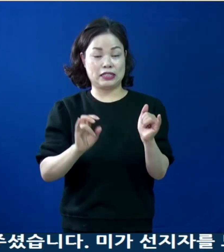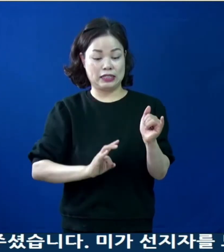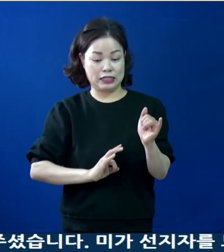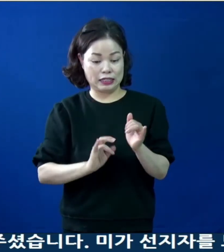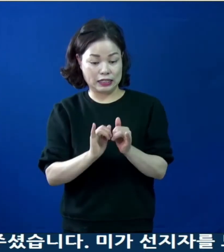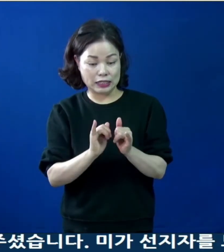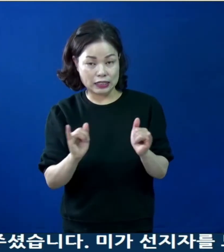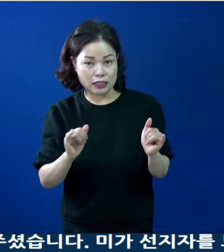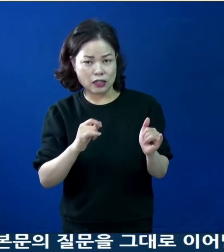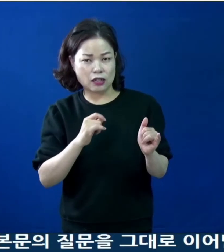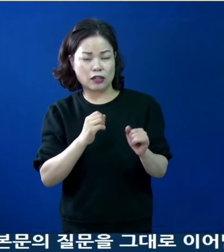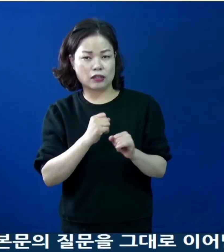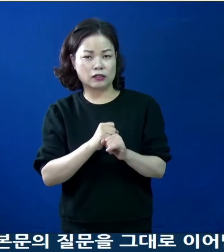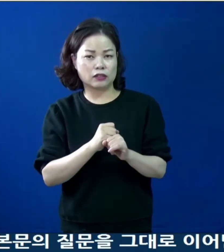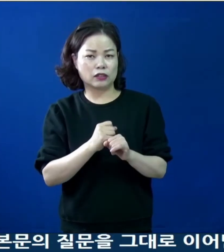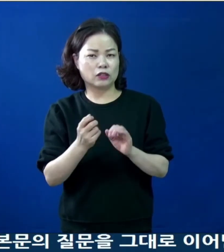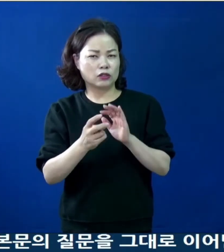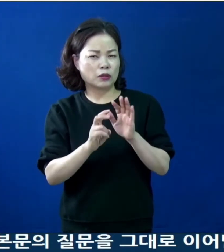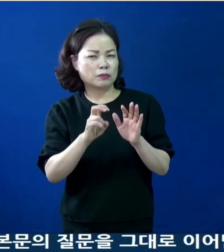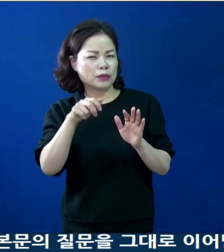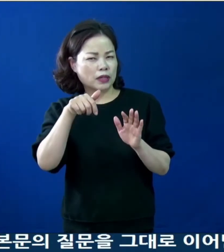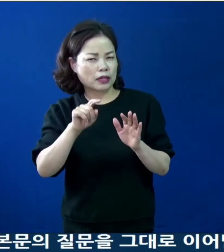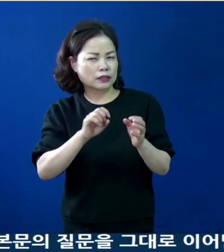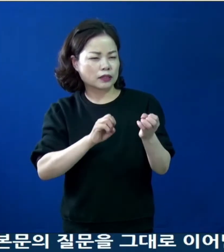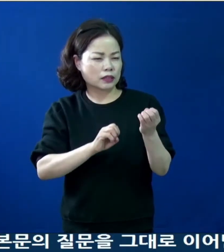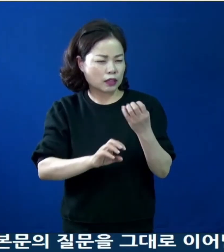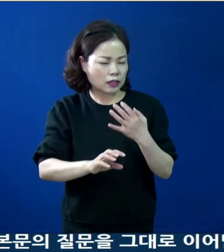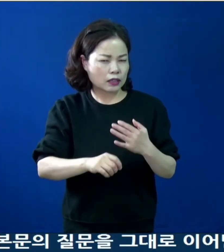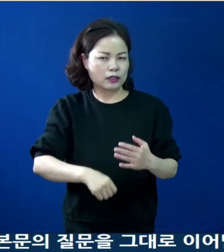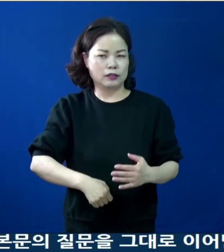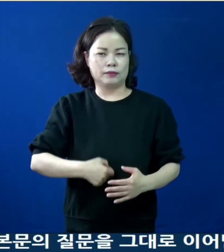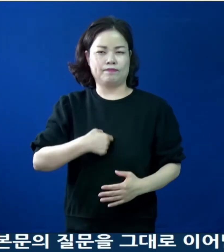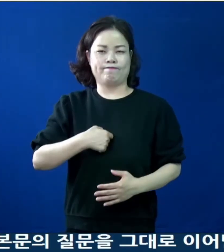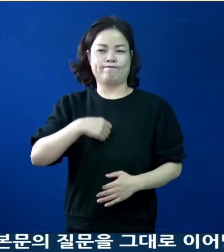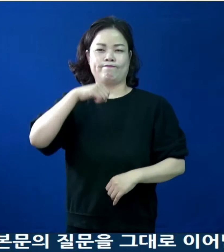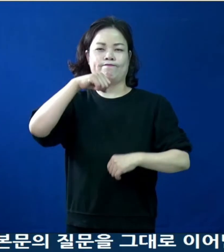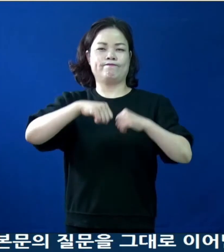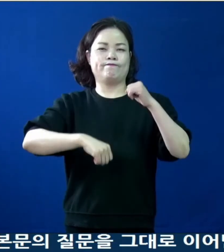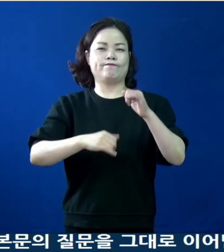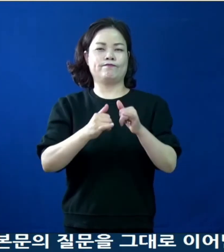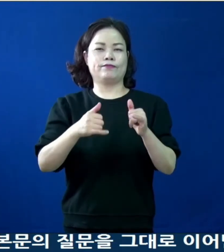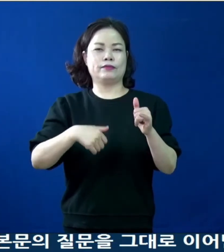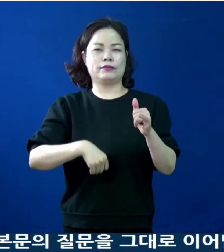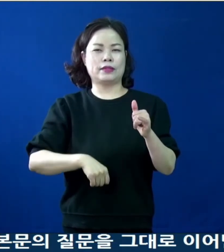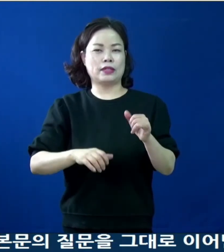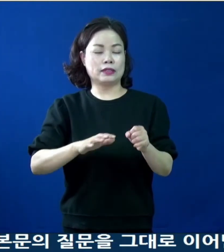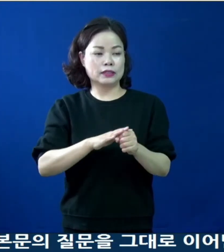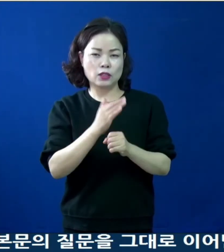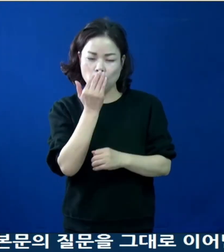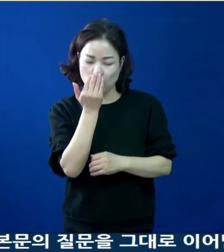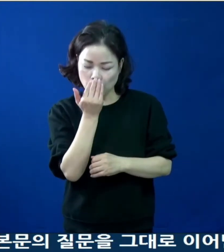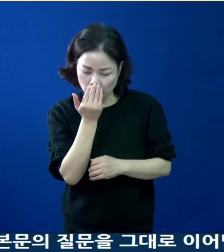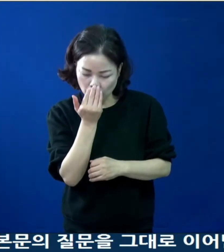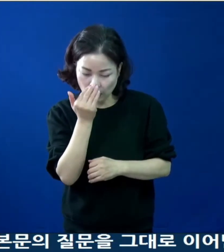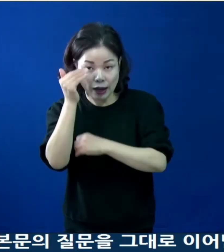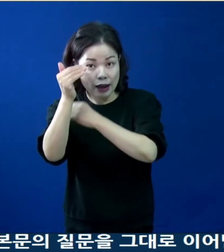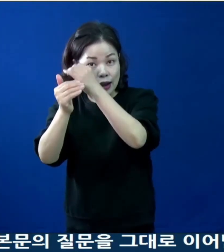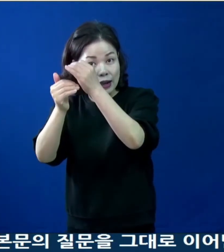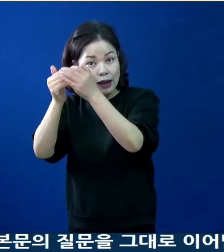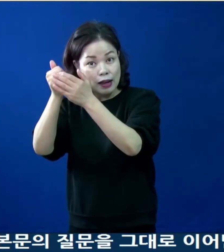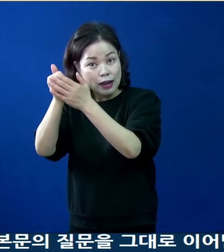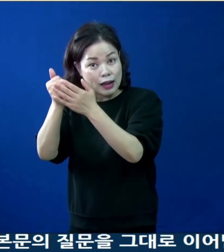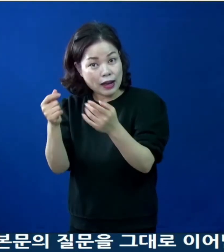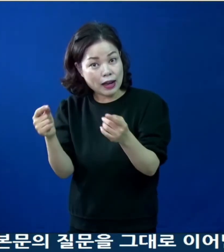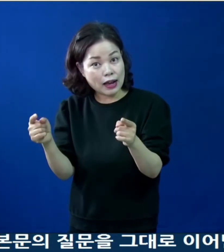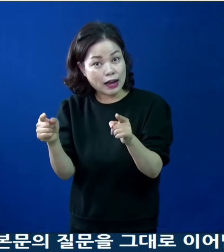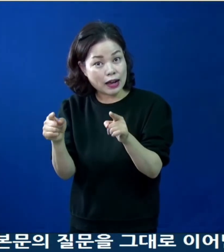여호와께서 우리에게 요구하시는 것에 대한 미가의 대답은 정의를 행하며 인자를 사랑하며 겸손히 하나님과